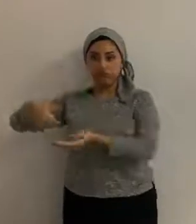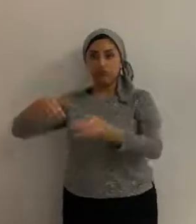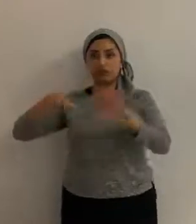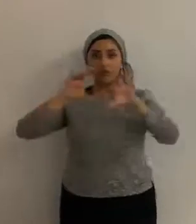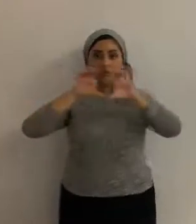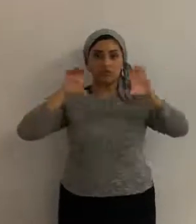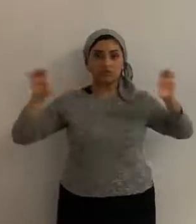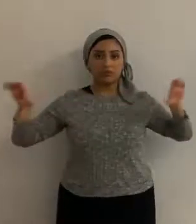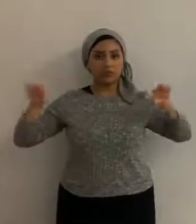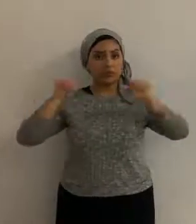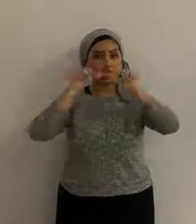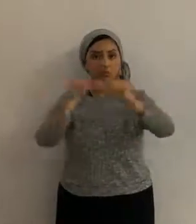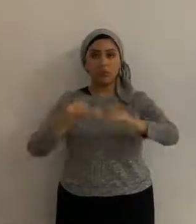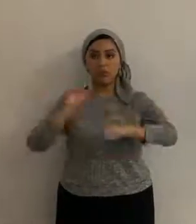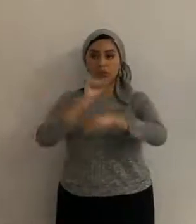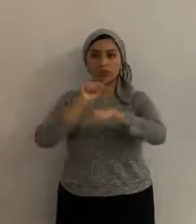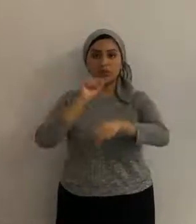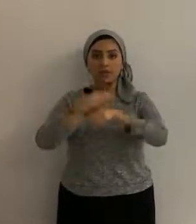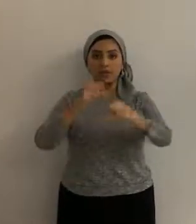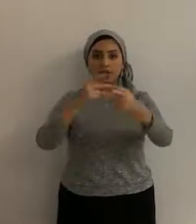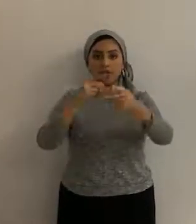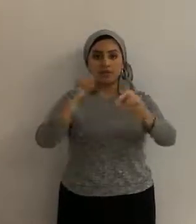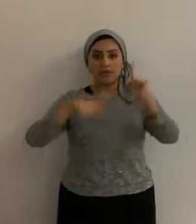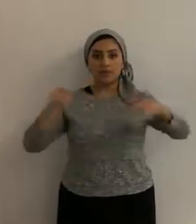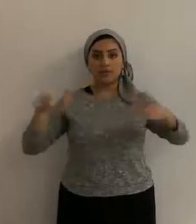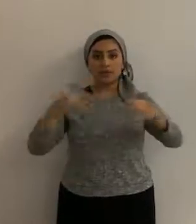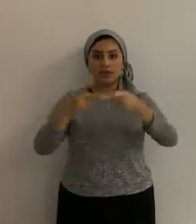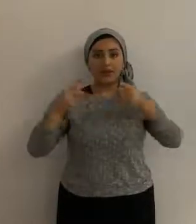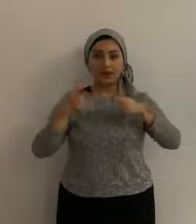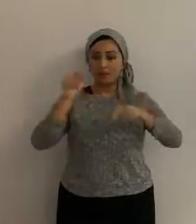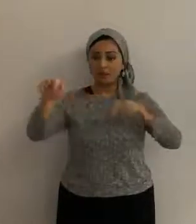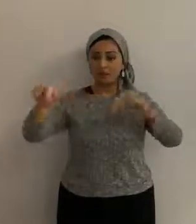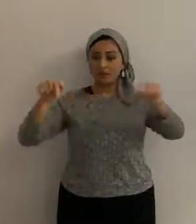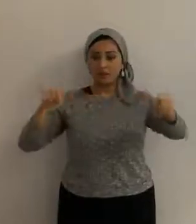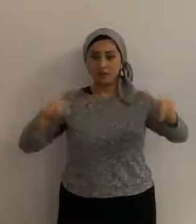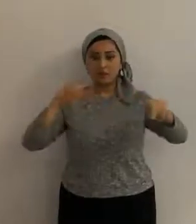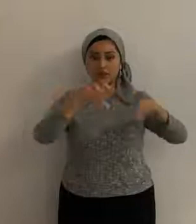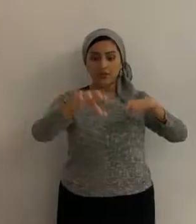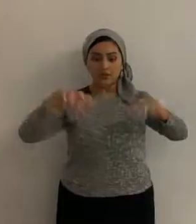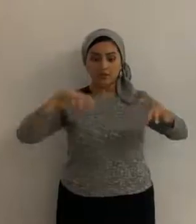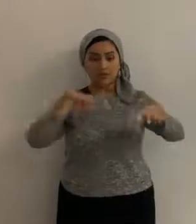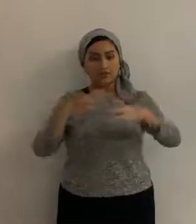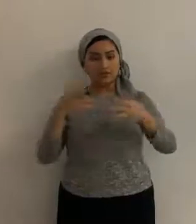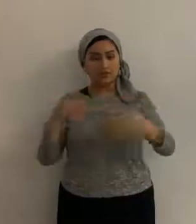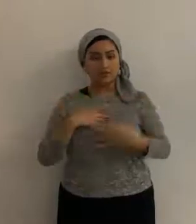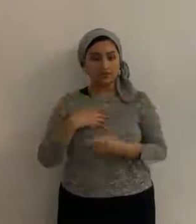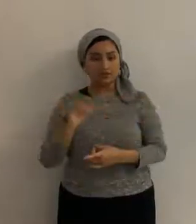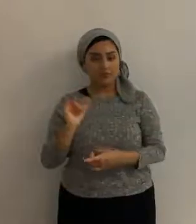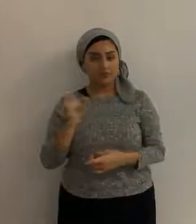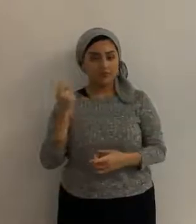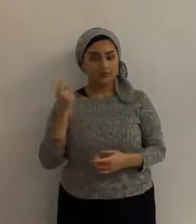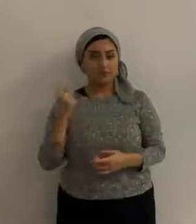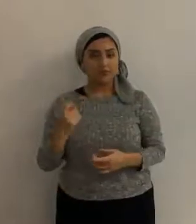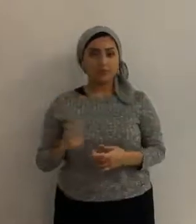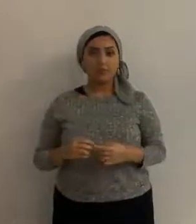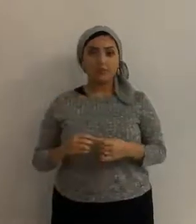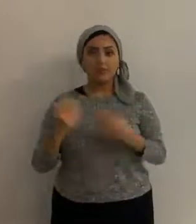trabajando, siguen en diferentes espacios. Esto es muy, muy interesante, ¿no? El movimiento